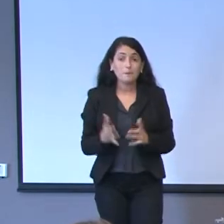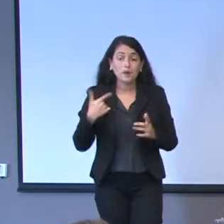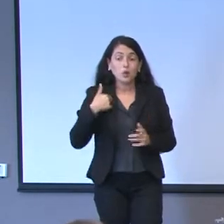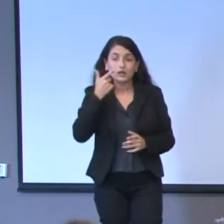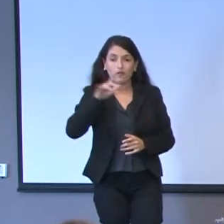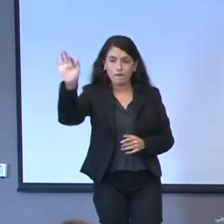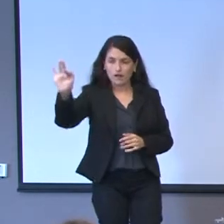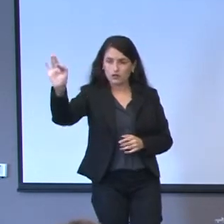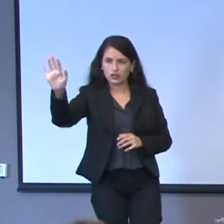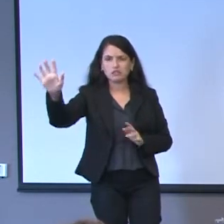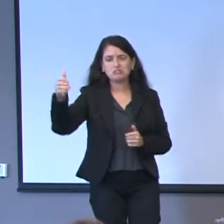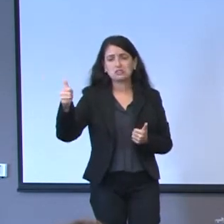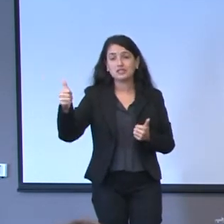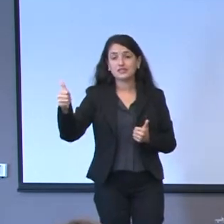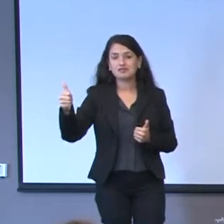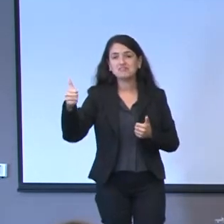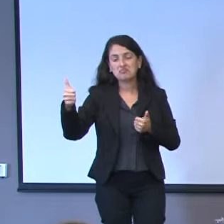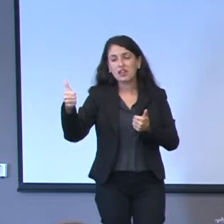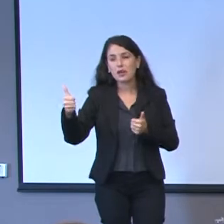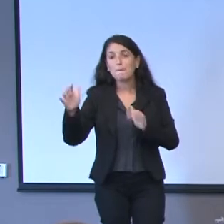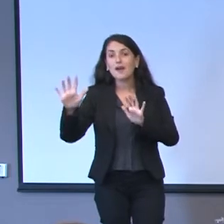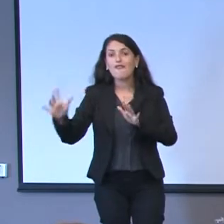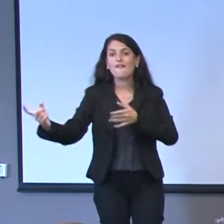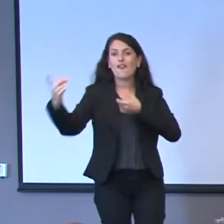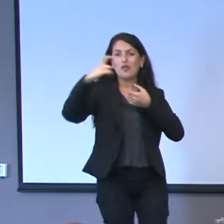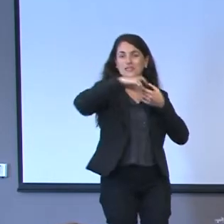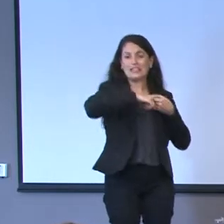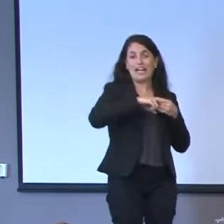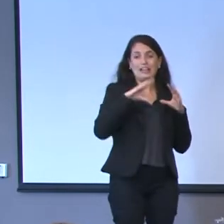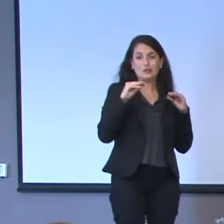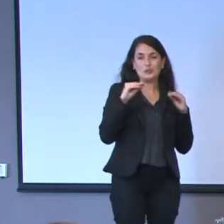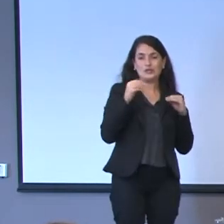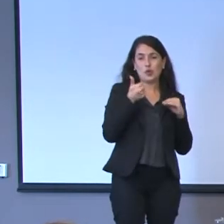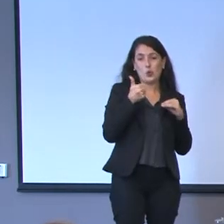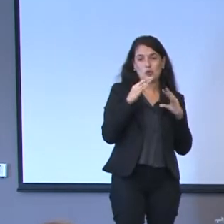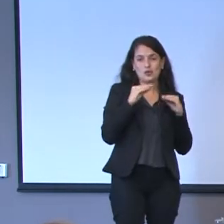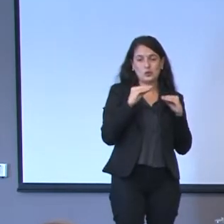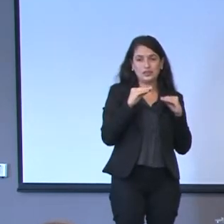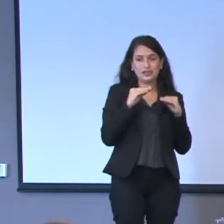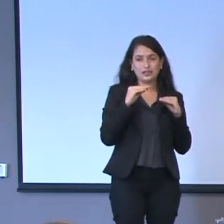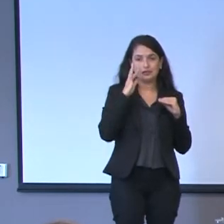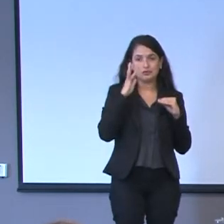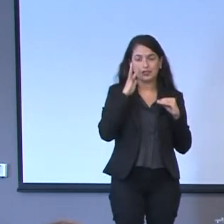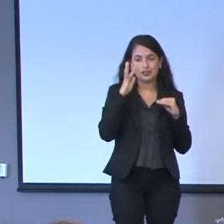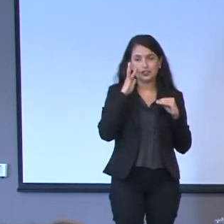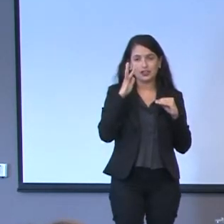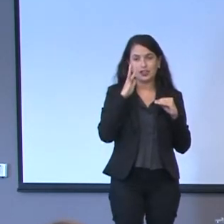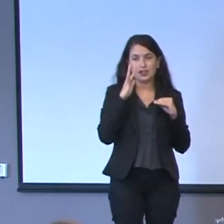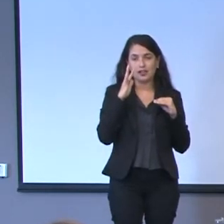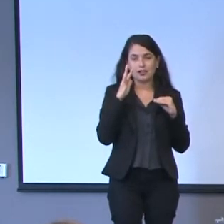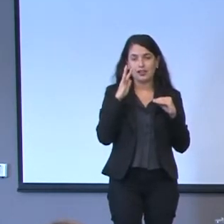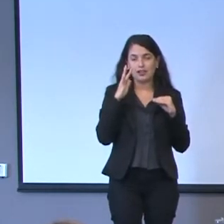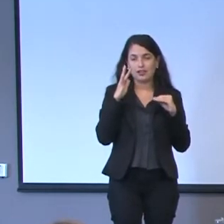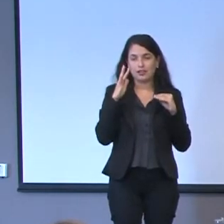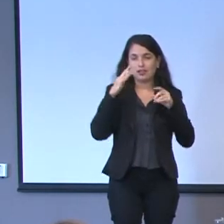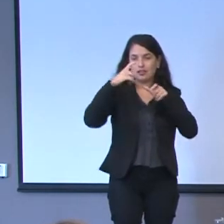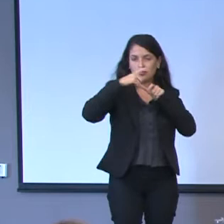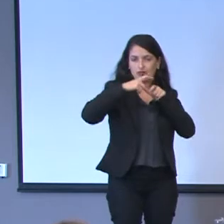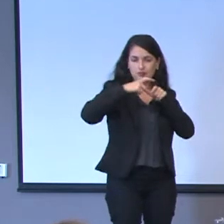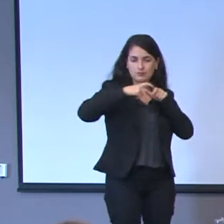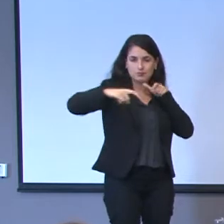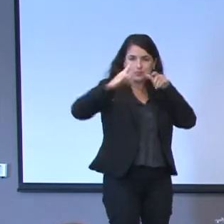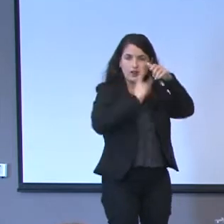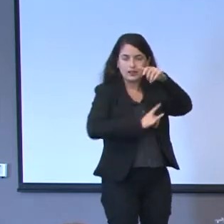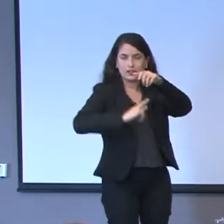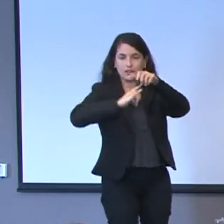para ir para a faculdade era tudo bem. Agora, na volta, 11 horas da noite, na passarela no meio de uma passarela de uma universidade pública,